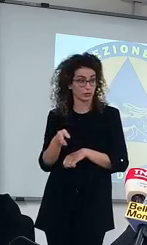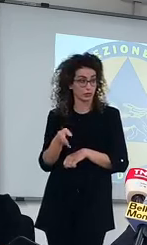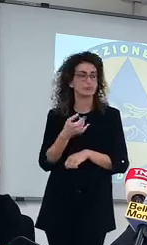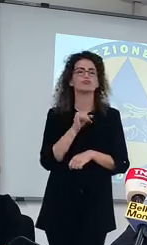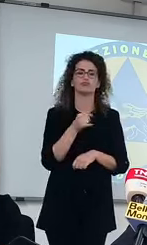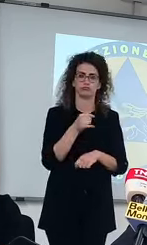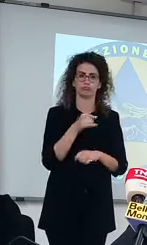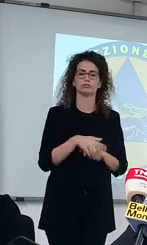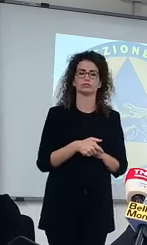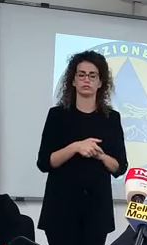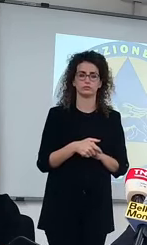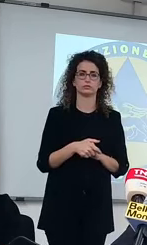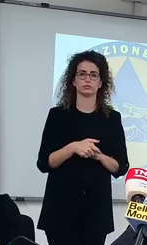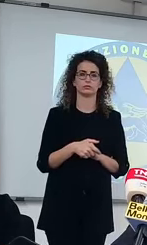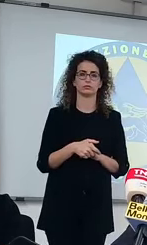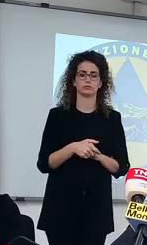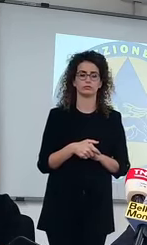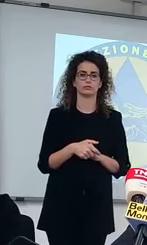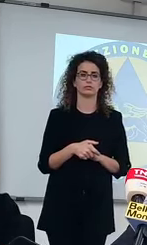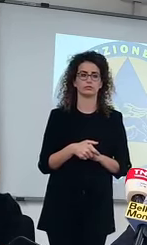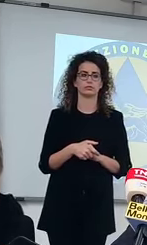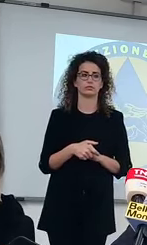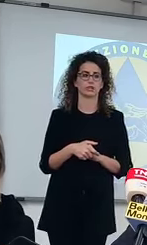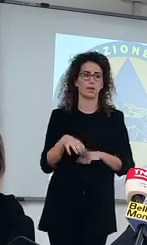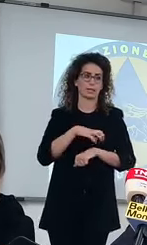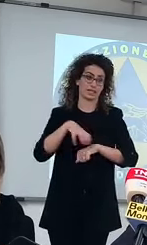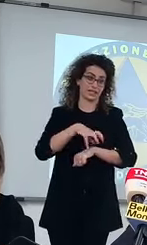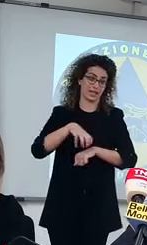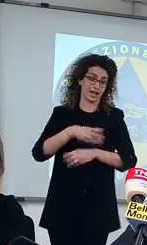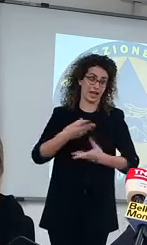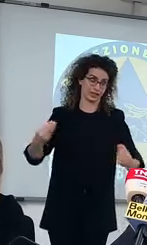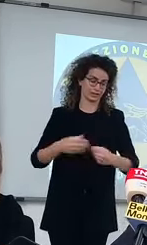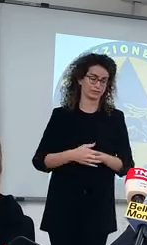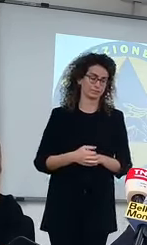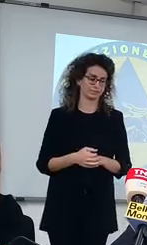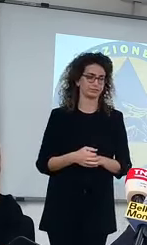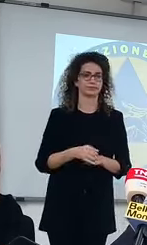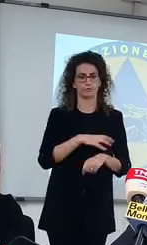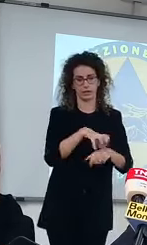Sì, sì, sì. E ai ministeri. Ai ministeri. E